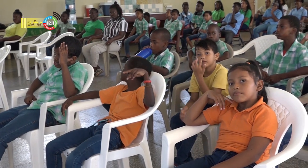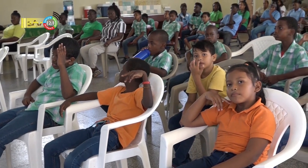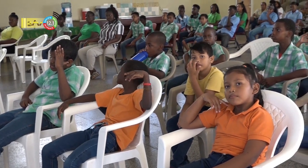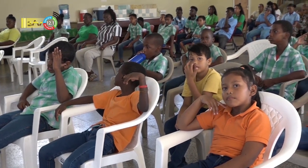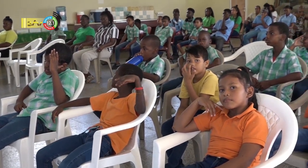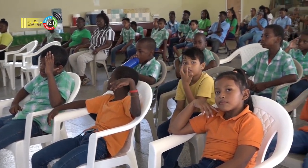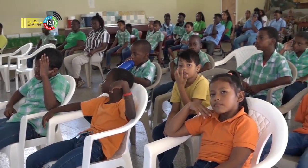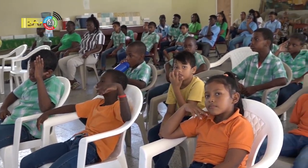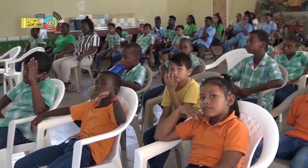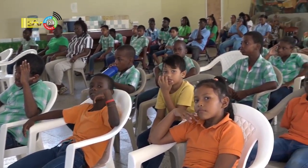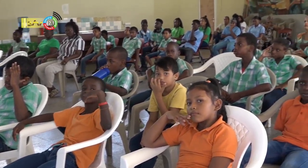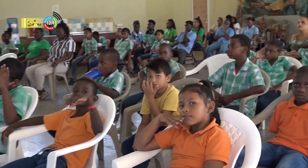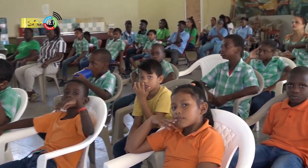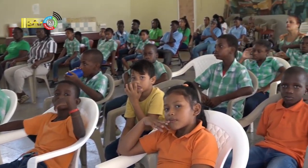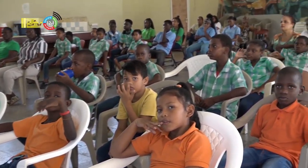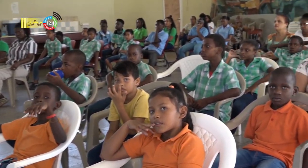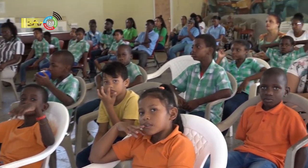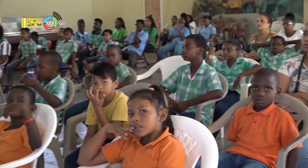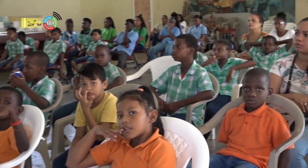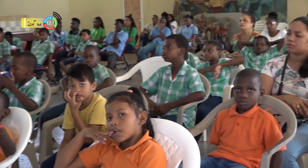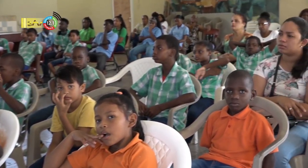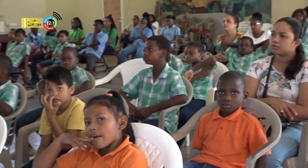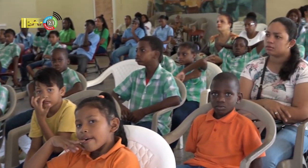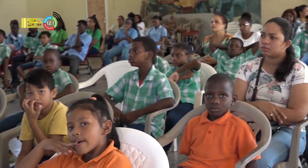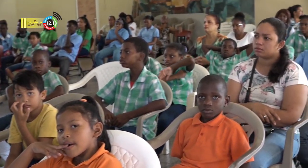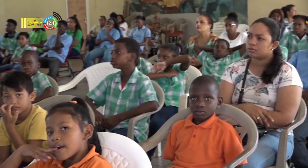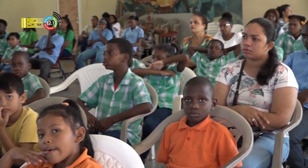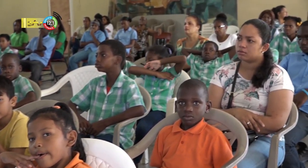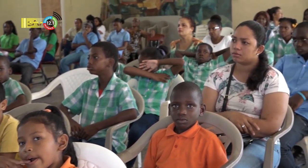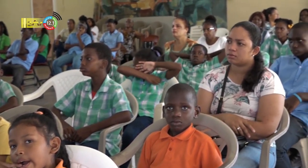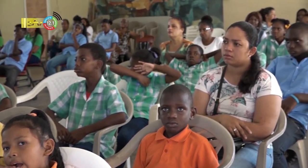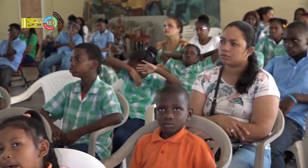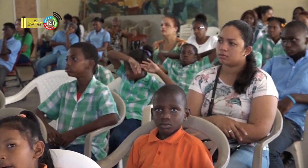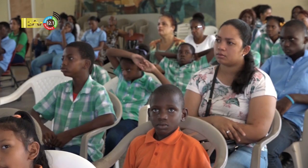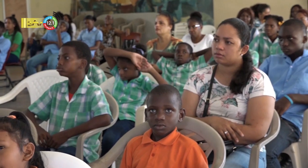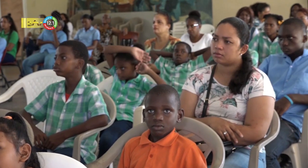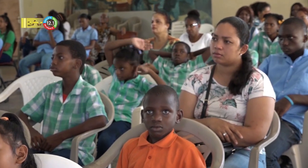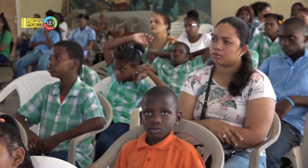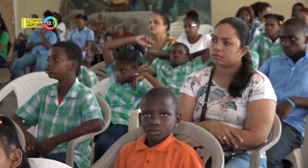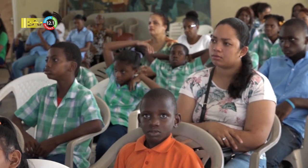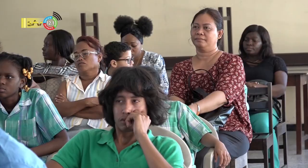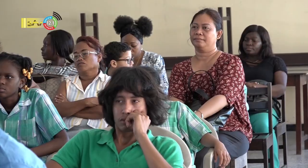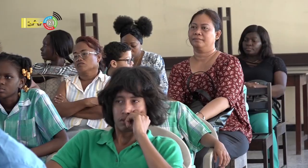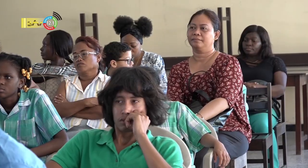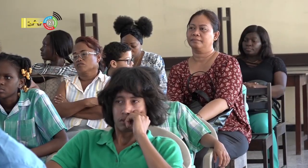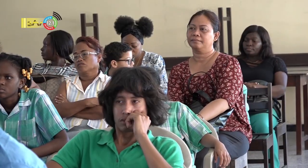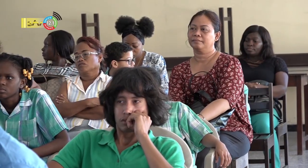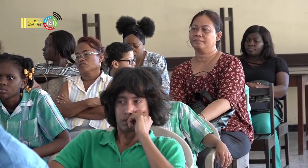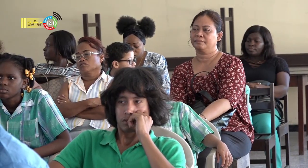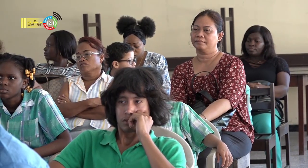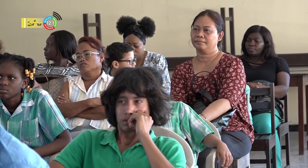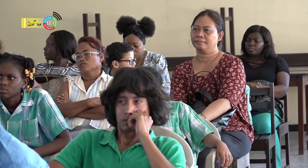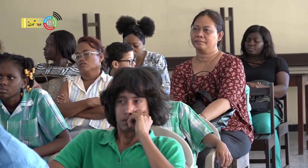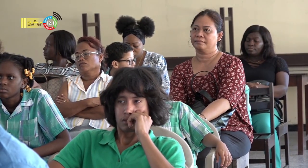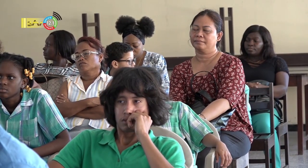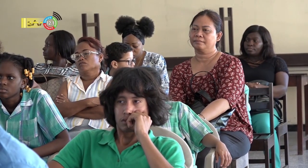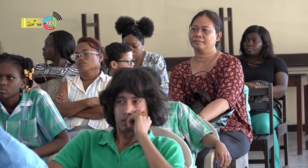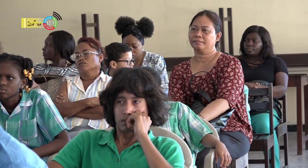Stichting Surinaamse Dovenbelangen, SUDOB, aan dat de gebarentaal gekoesterd moet worden, niet alleen